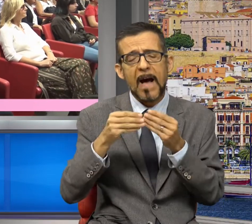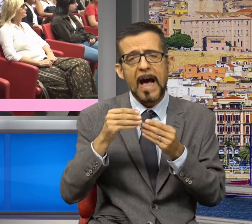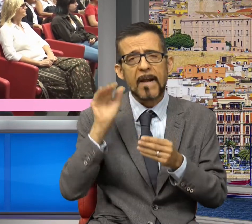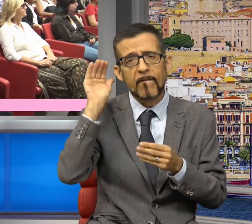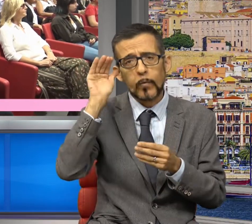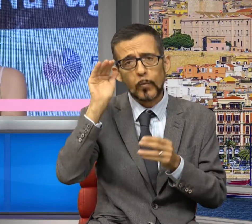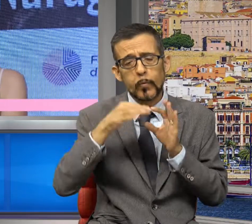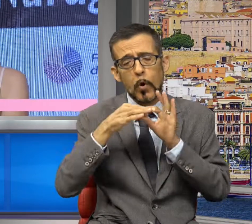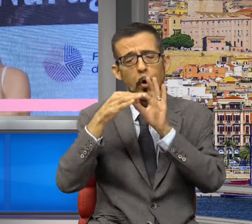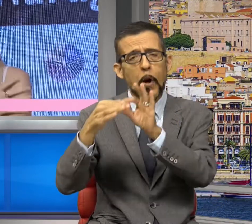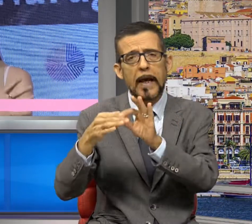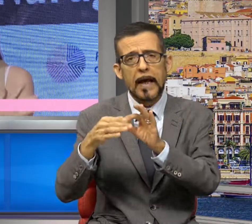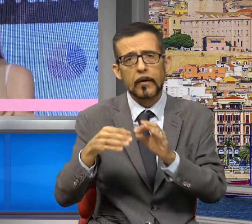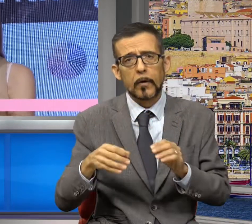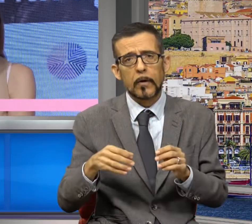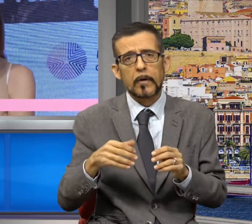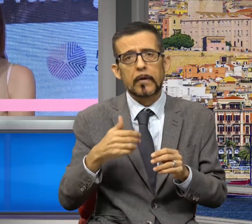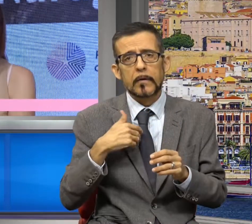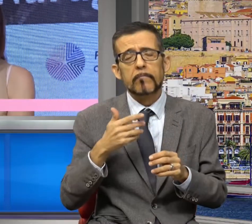nell'arte. Allora, c'è stata, diciamo, una fase